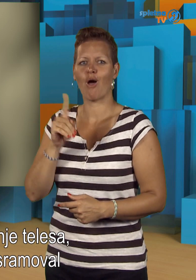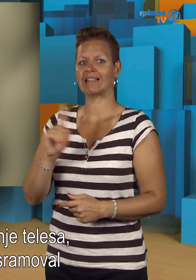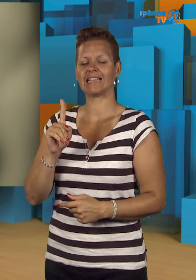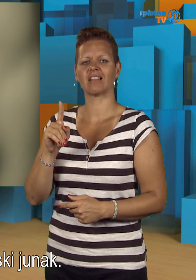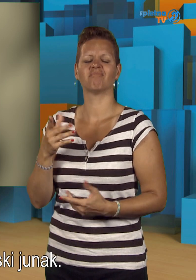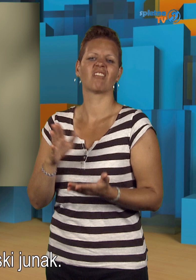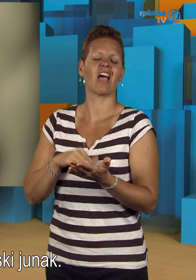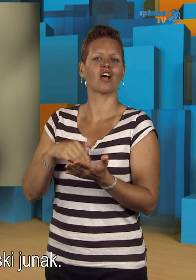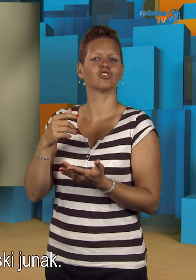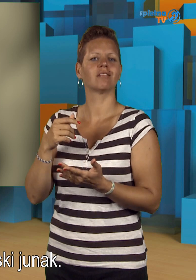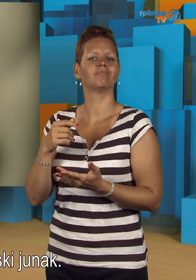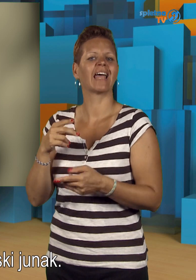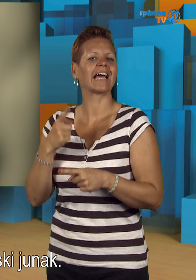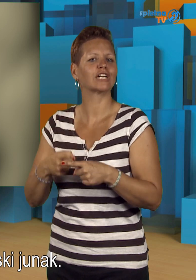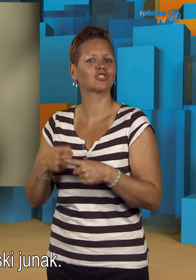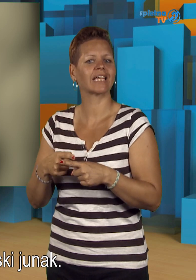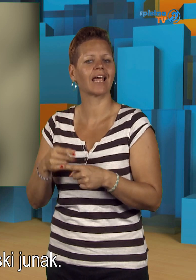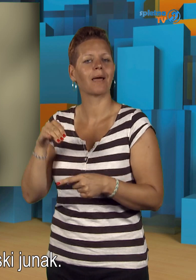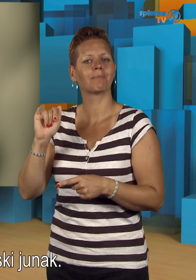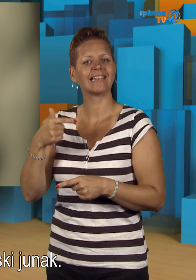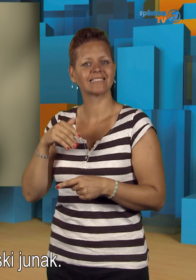niti kakšen grški mitski junak.